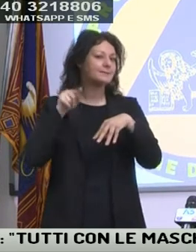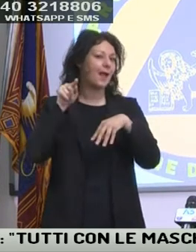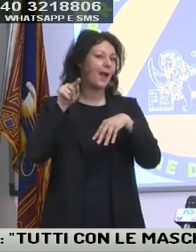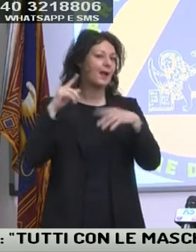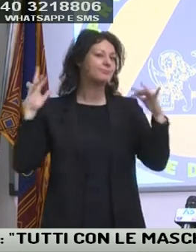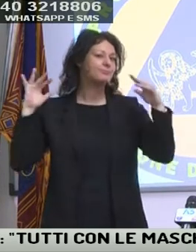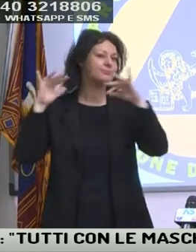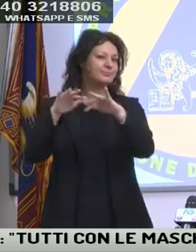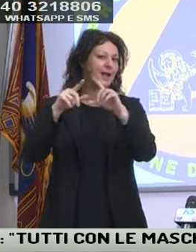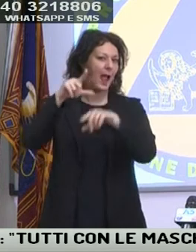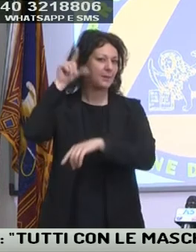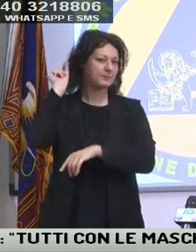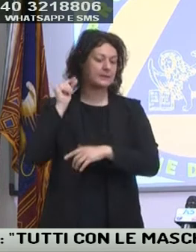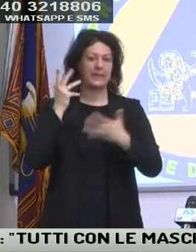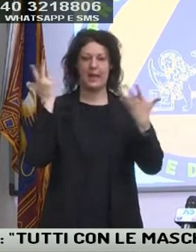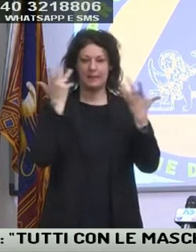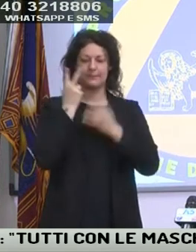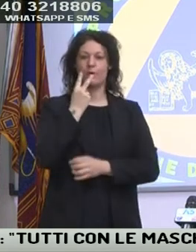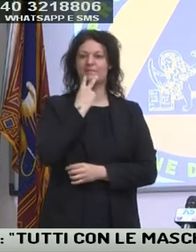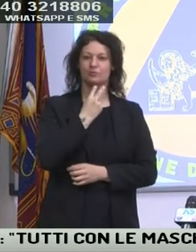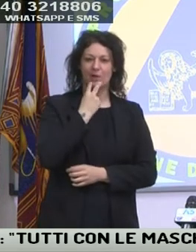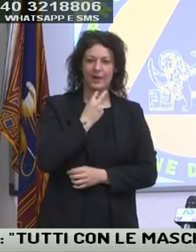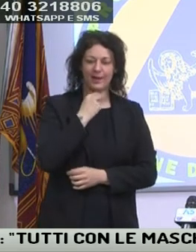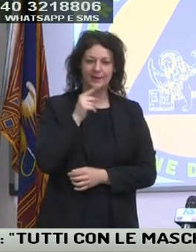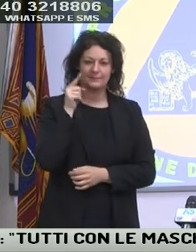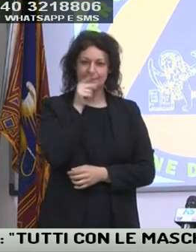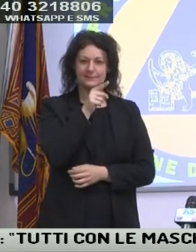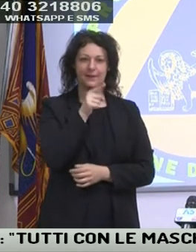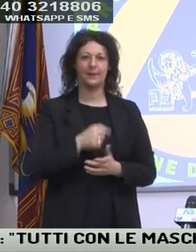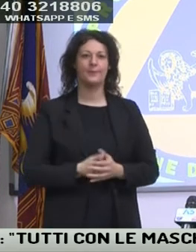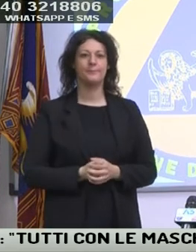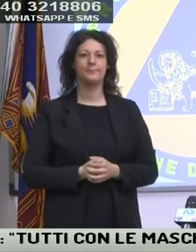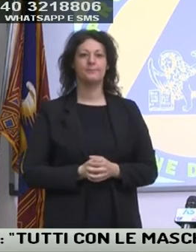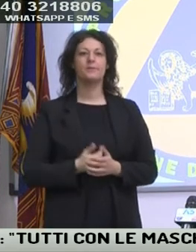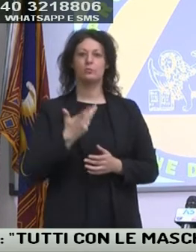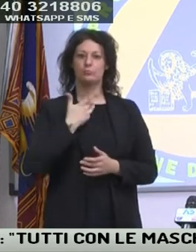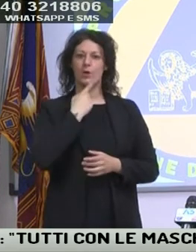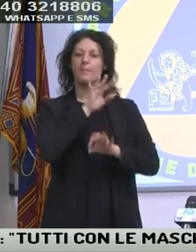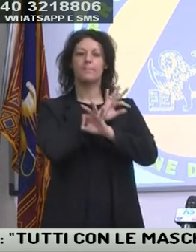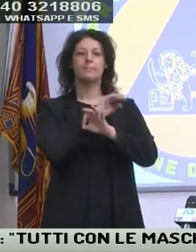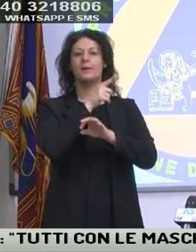chi, penso a Vicenza, abbiamo chi si è candidato,